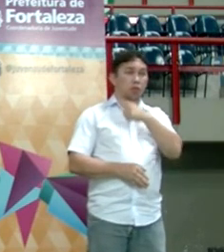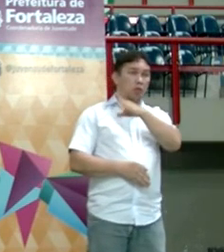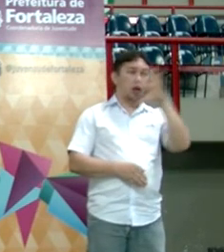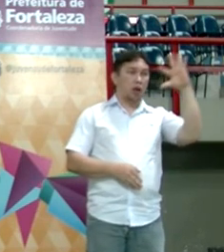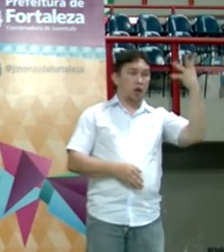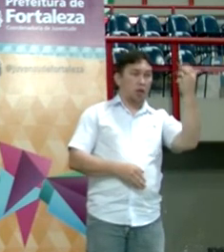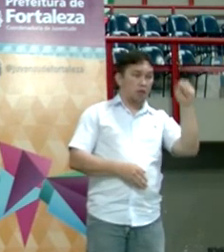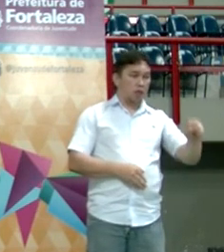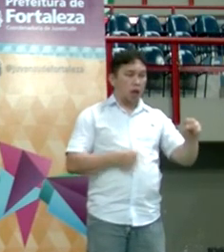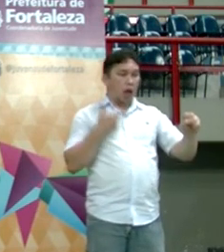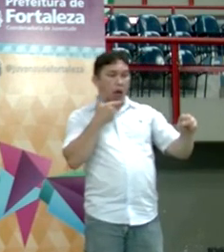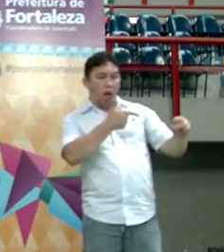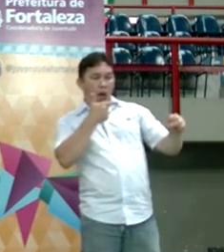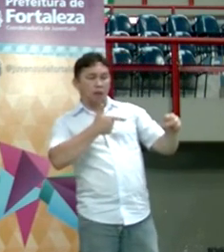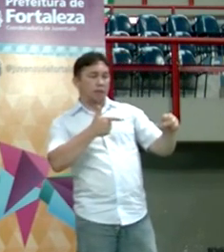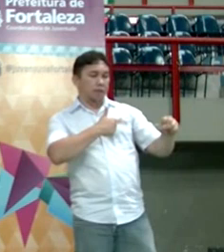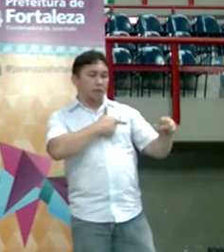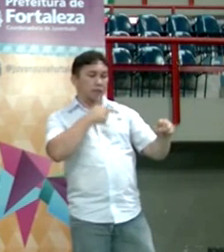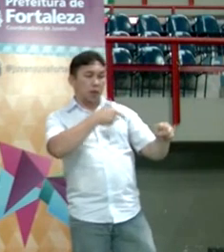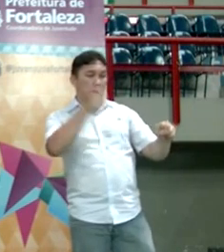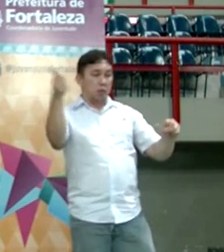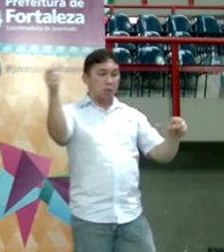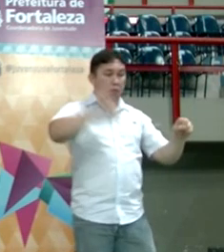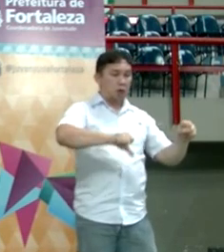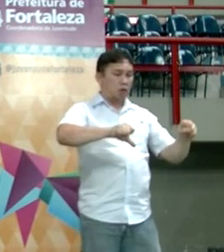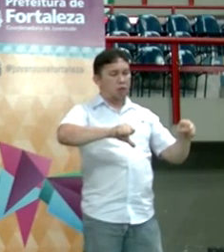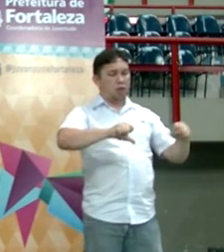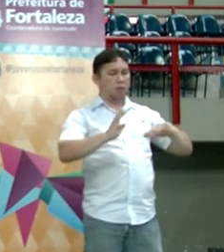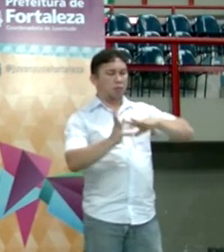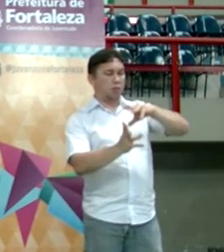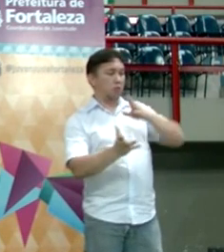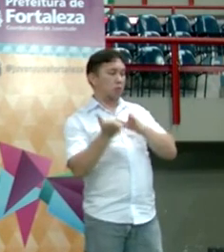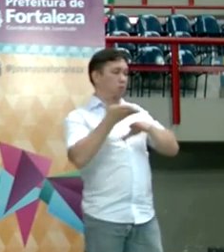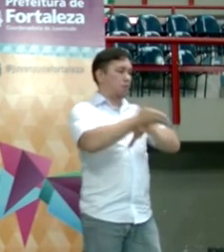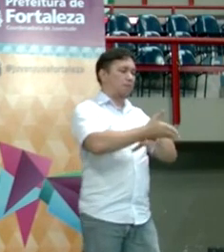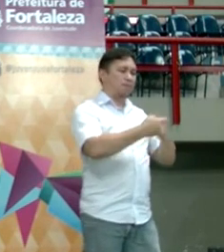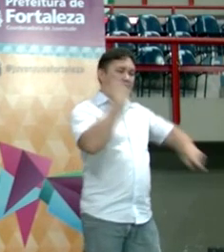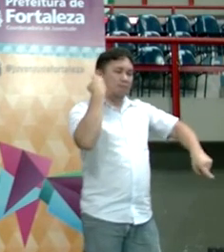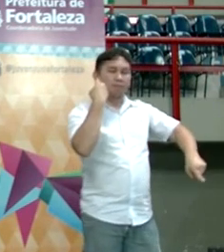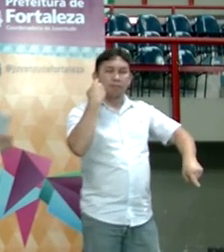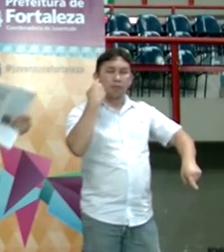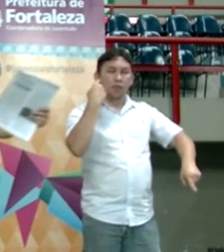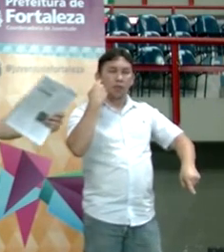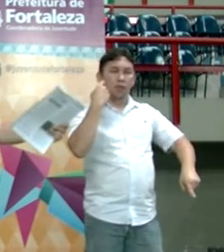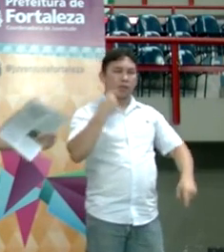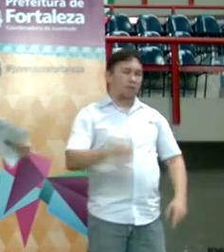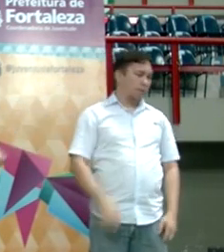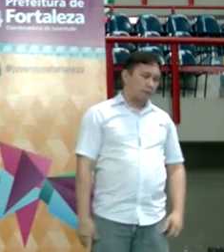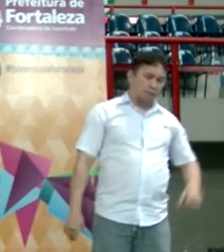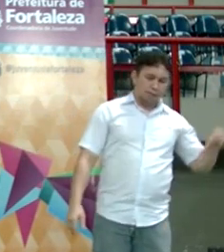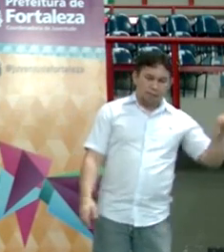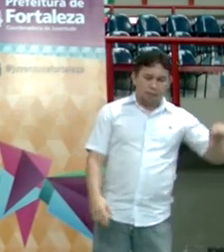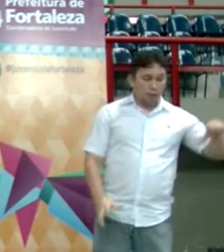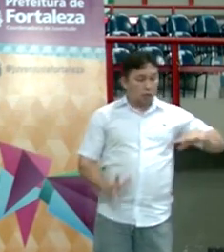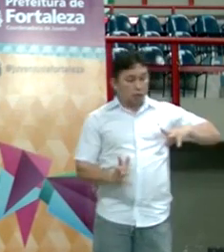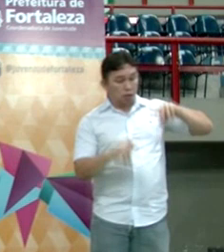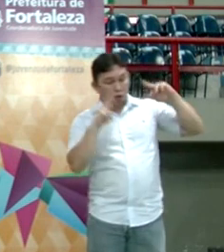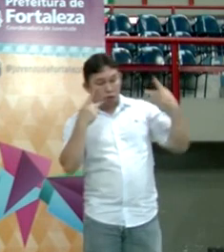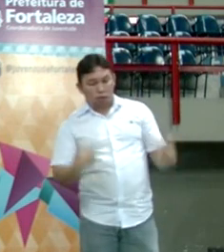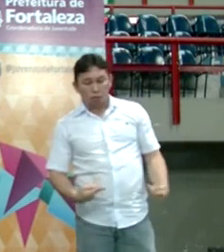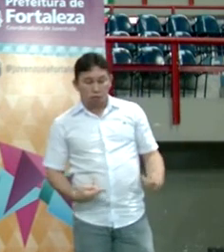apelido horrível de pior país do mundo para se viver. Era a escória da